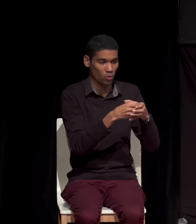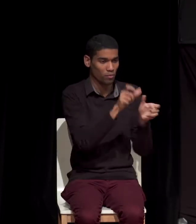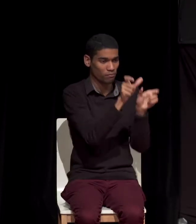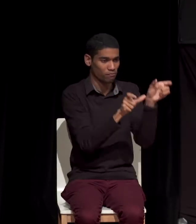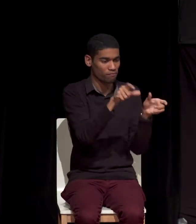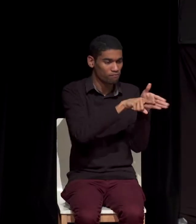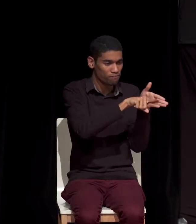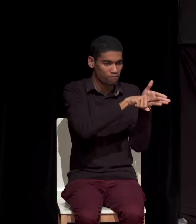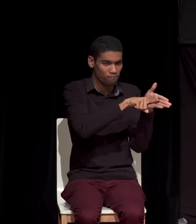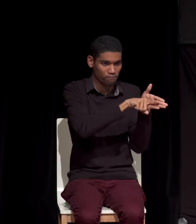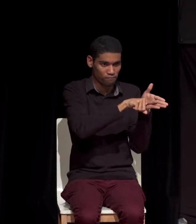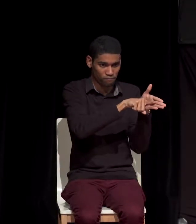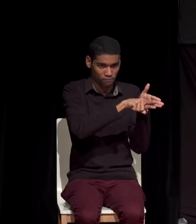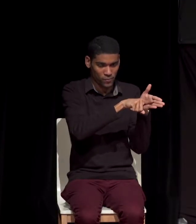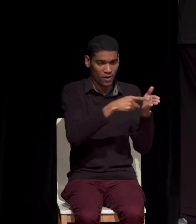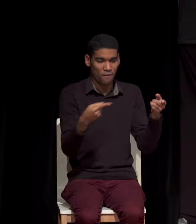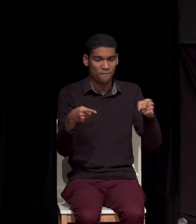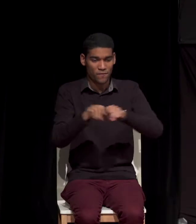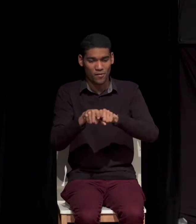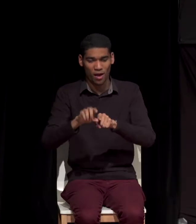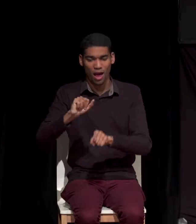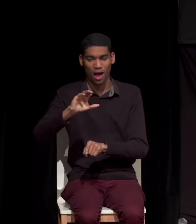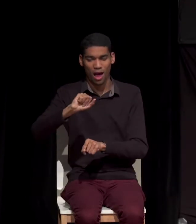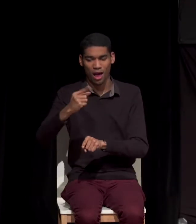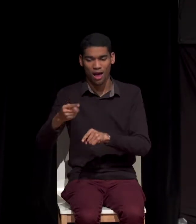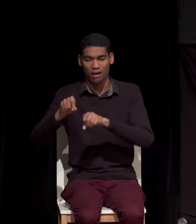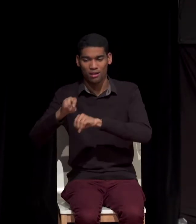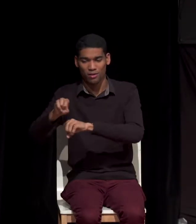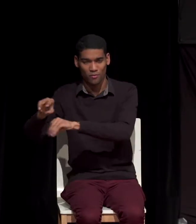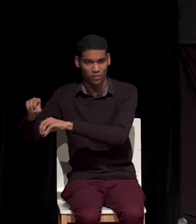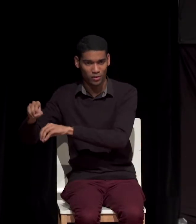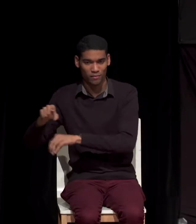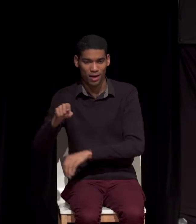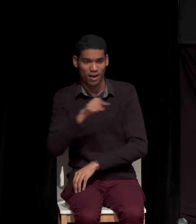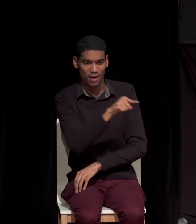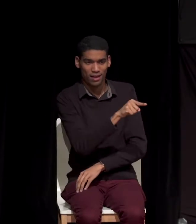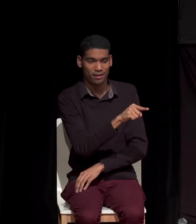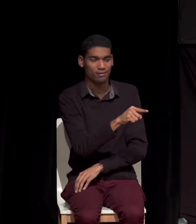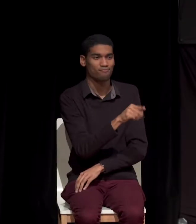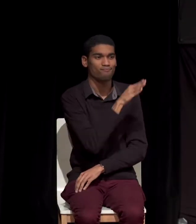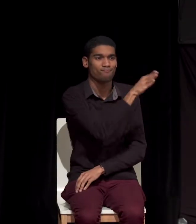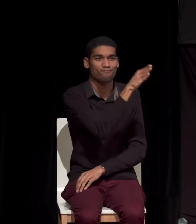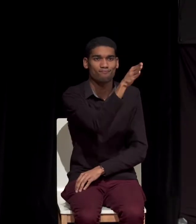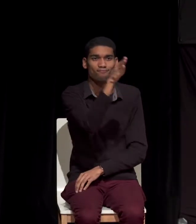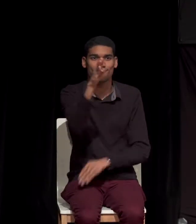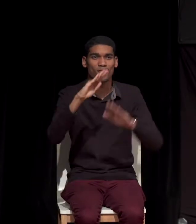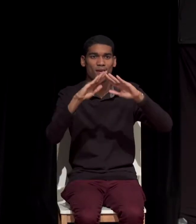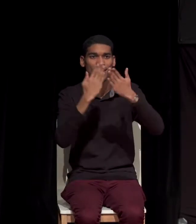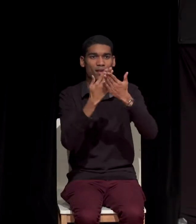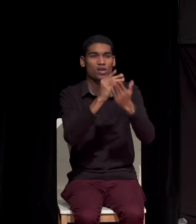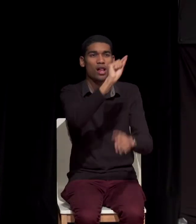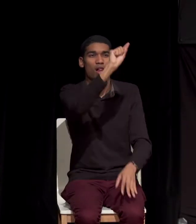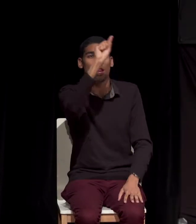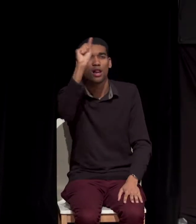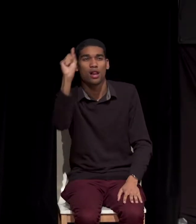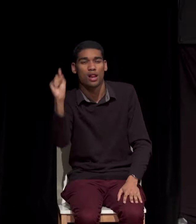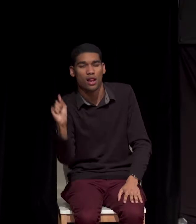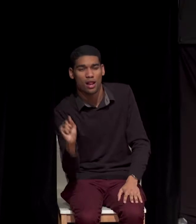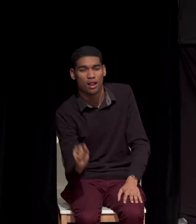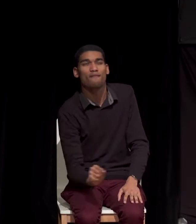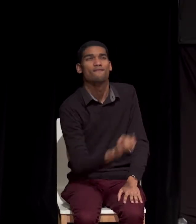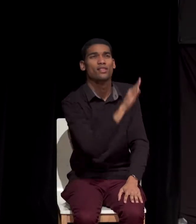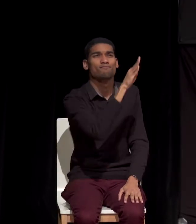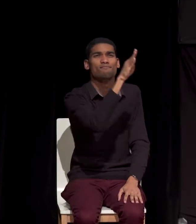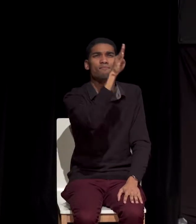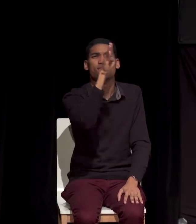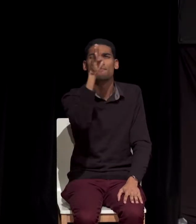que tinham vínculo com a ação educativa começaram a percorrer escolas do Brasil inteiro para identificar o que essas